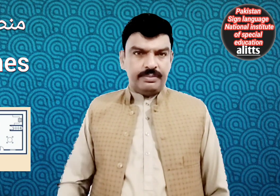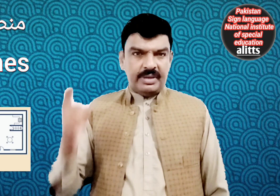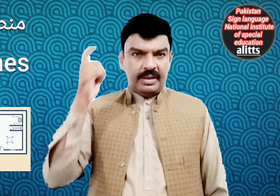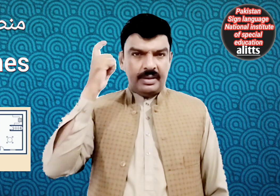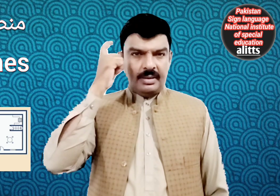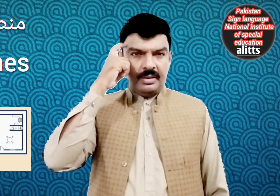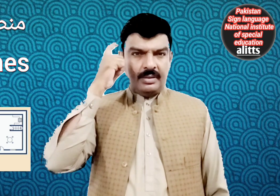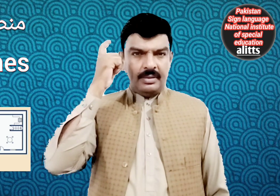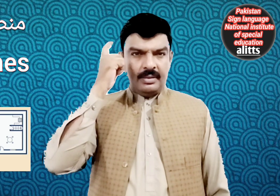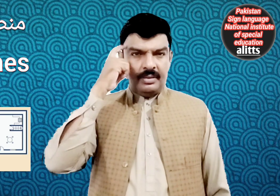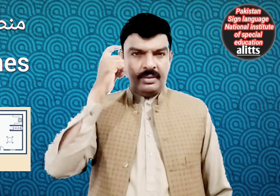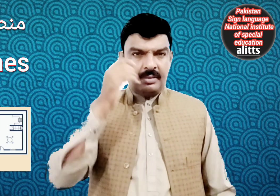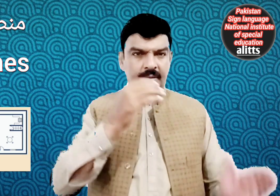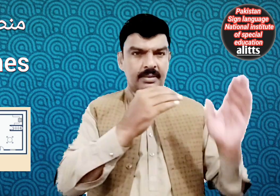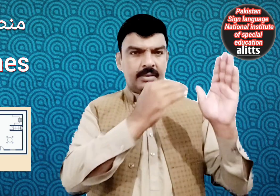मंसूबे,